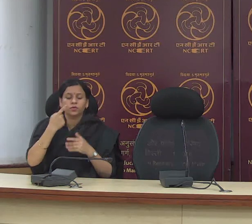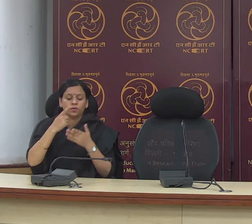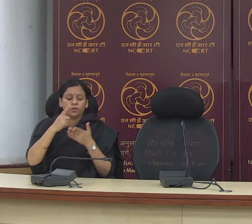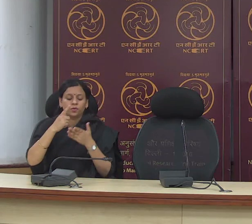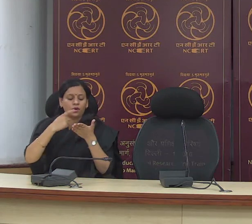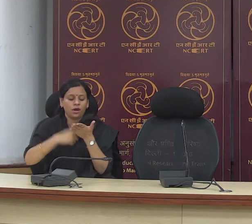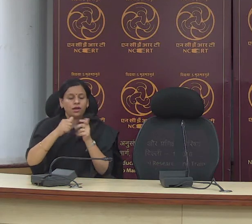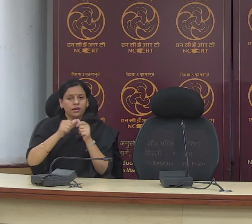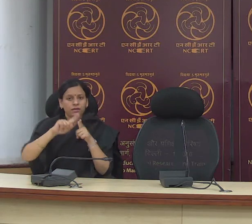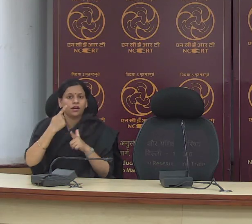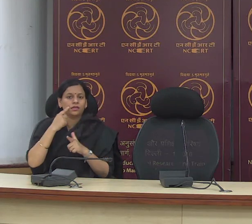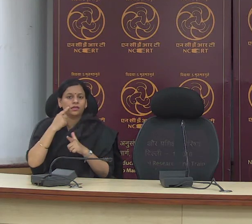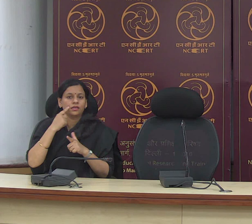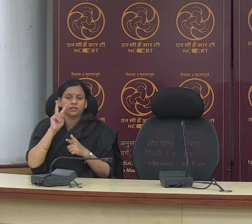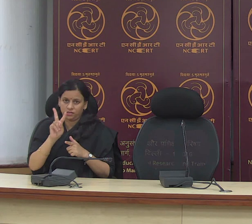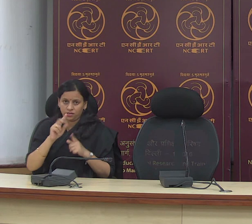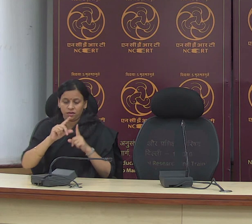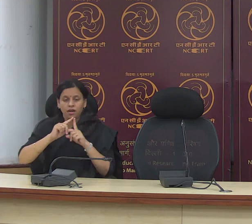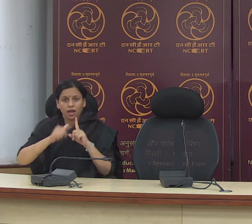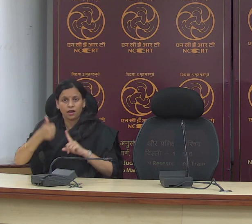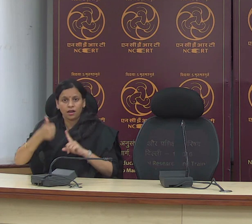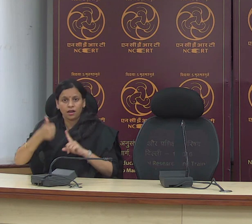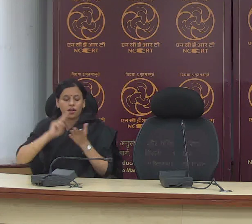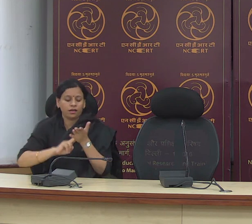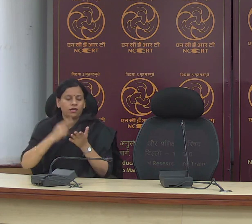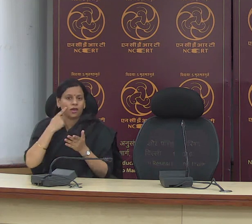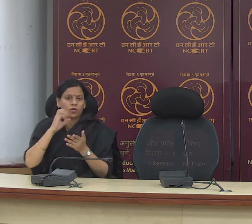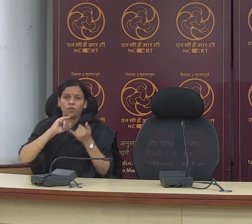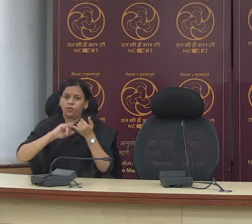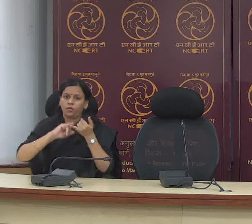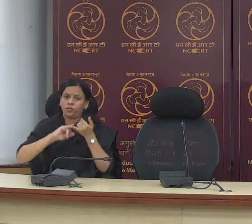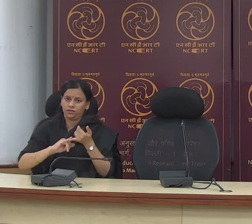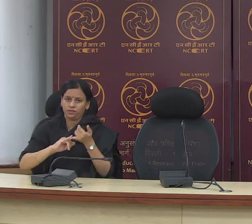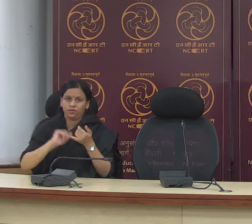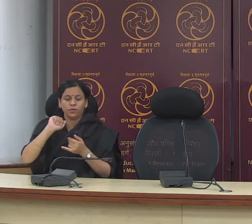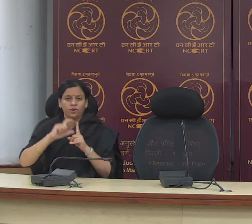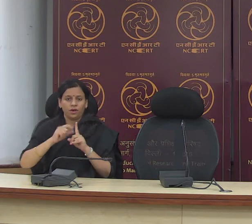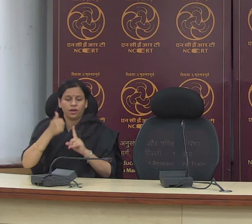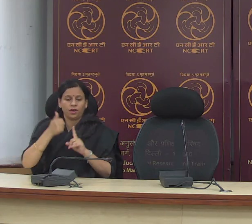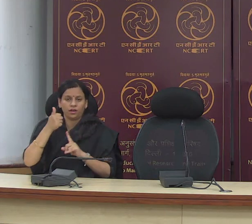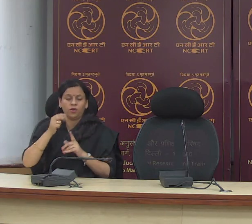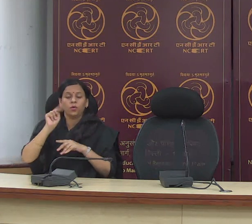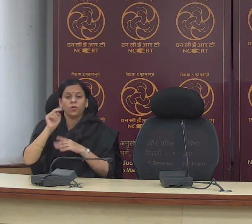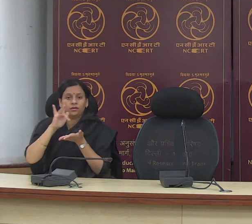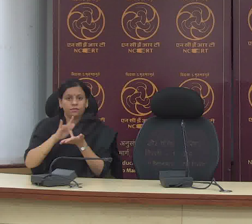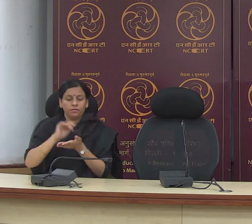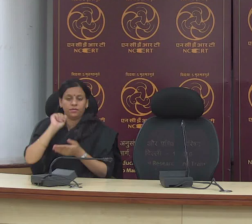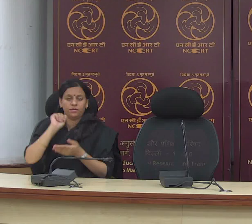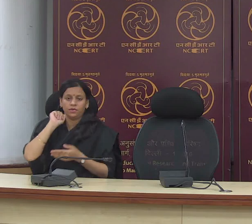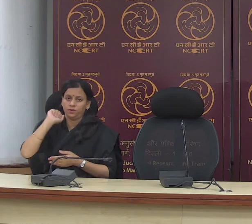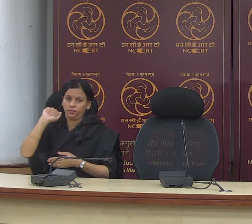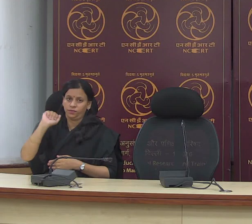राजीव कुमार सिंह जी से। आप डायरेक्टर एकेडमिक्स हैं NIOS में, नेशनल इंस्टीट्यूट ऑफ ओपन स्कूलिंग नोएडा में आप डायरेक्टर पद